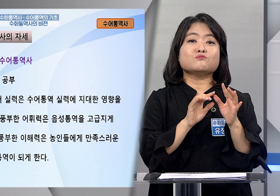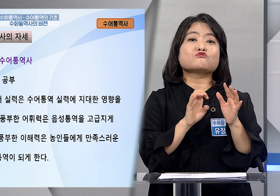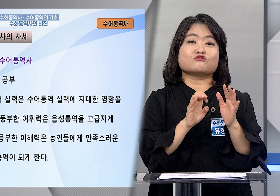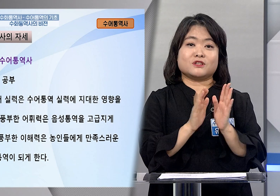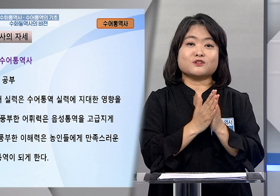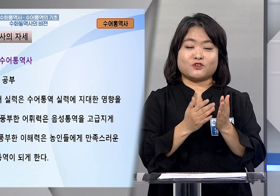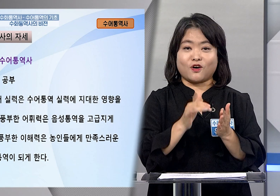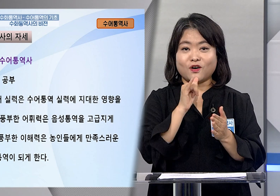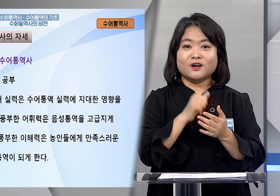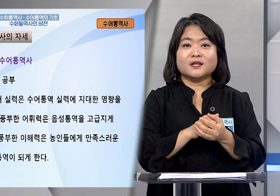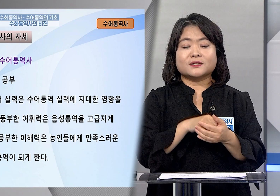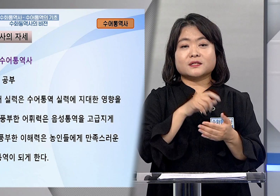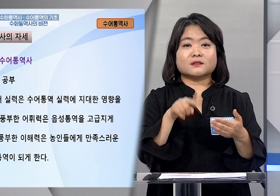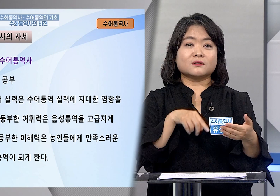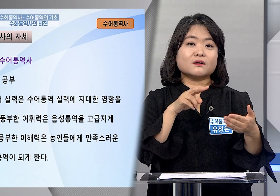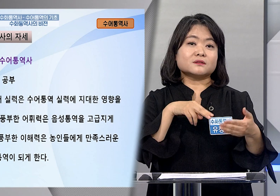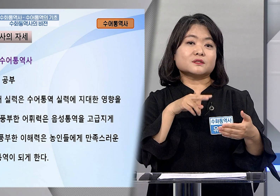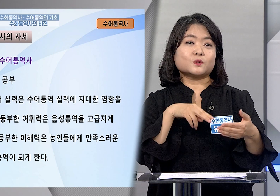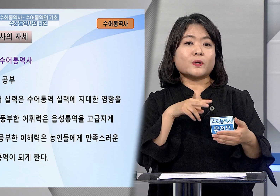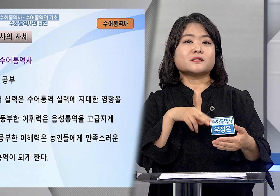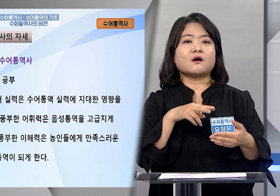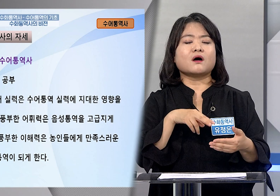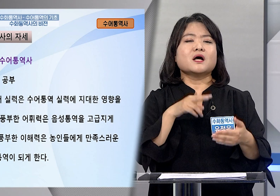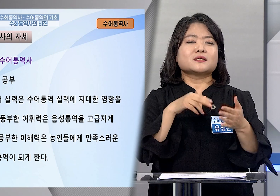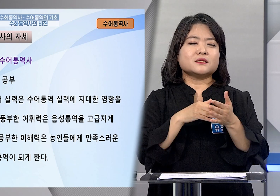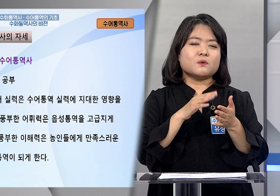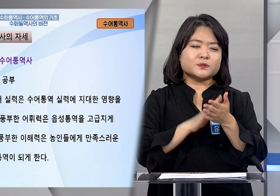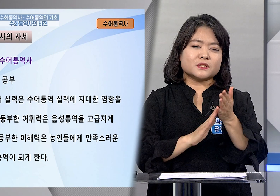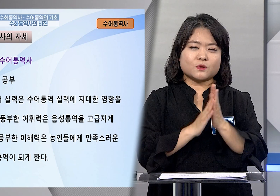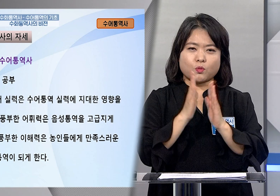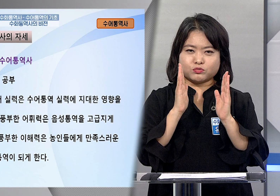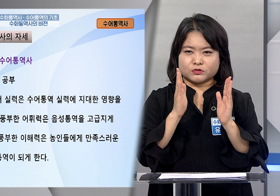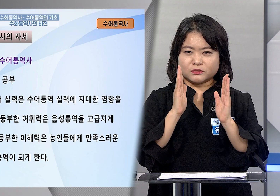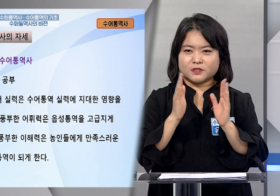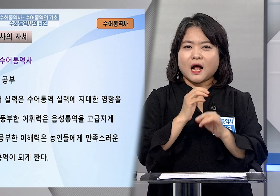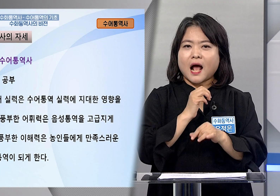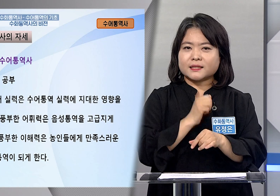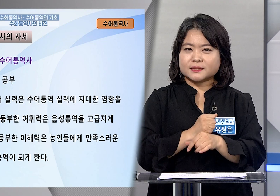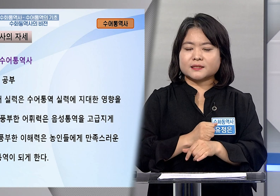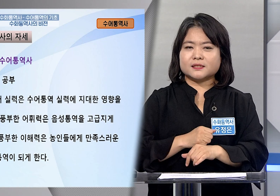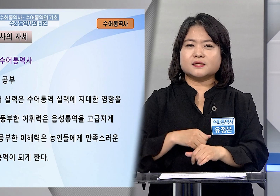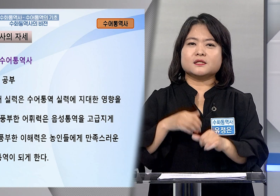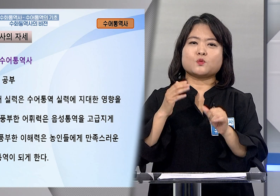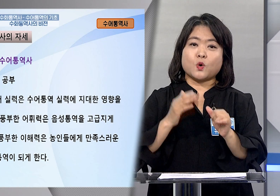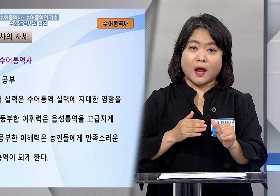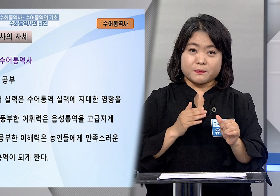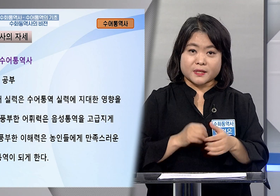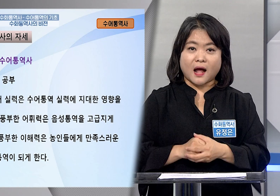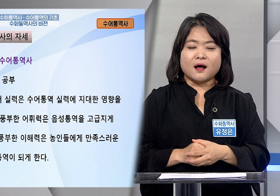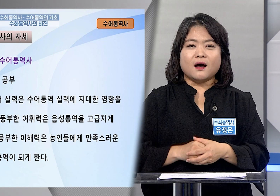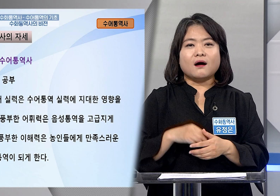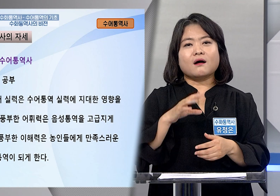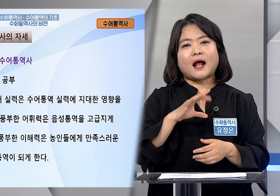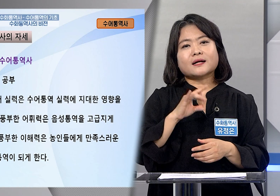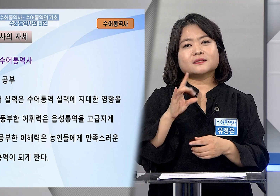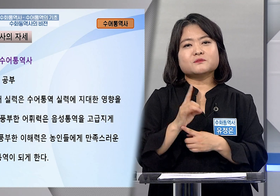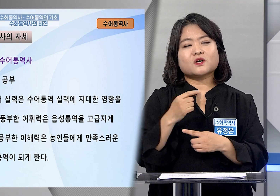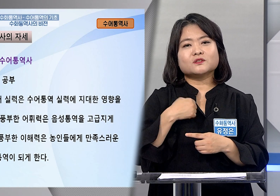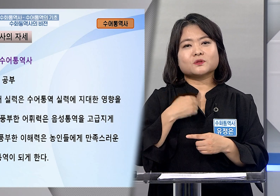이북도 있고요. 그래서 그런 것들을 통해서 끊임없이 공부를 하시기를 권합니다. 가끔 저는 또